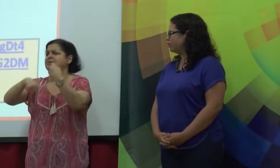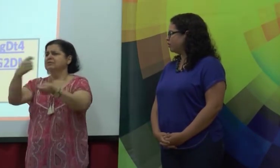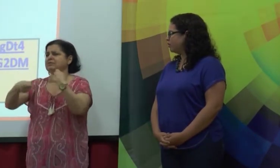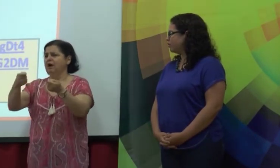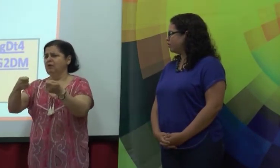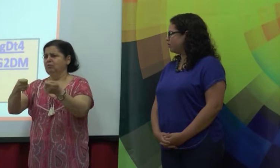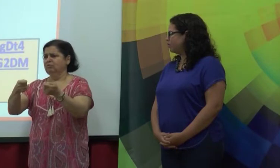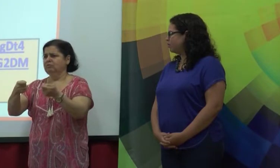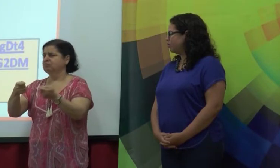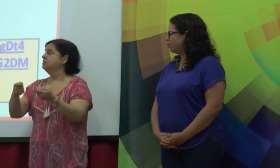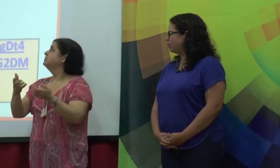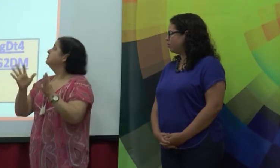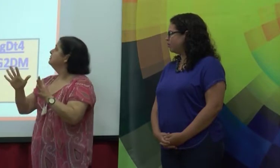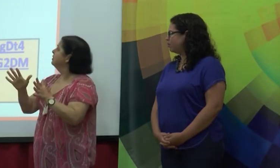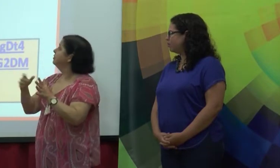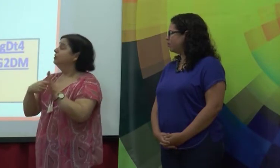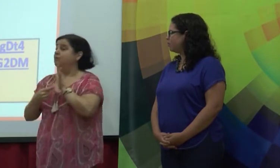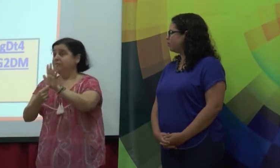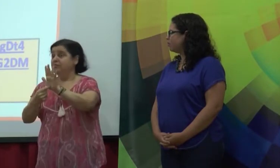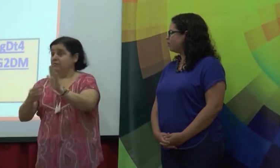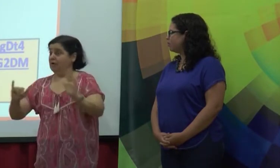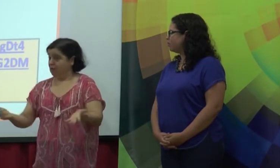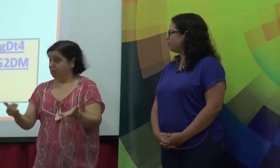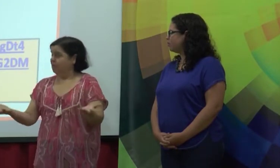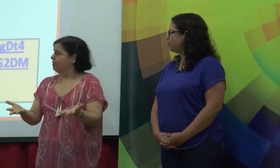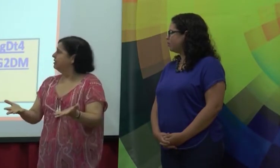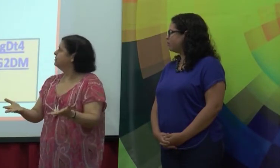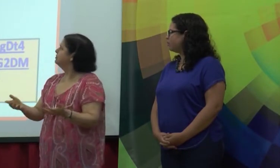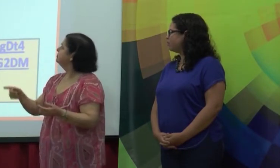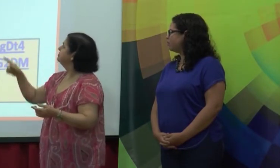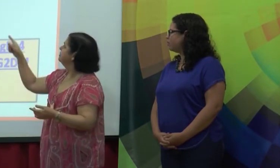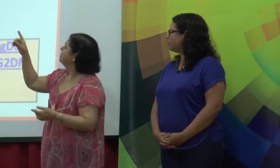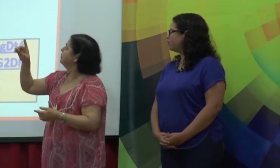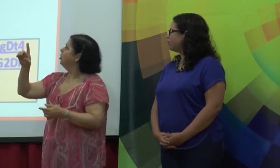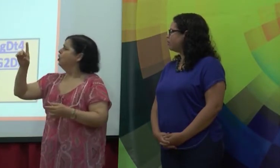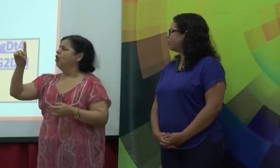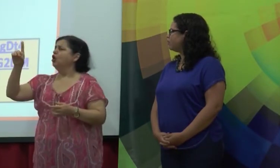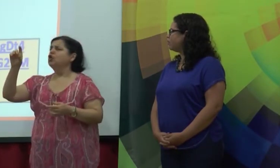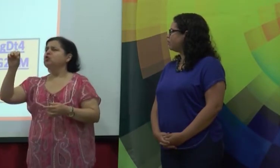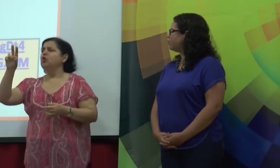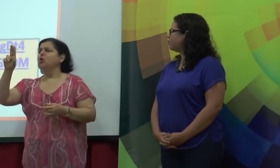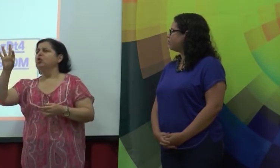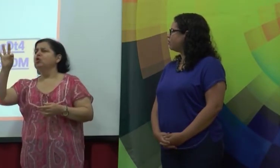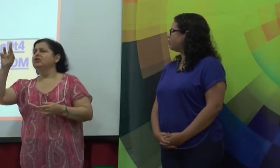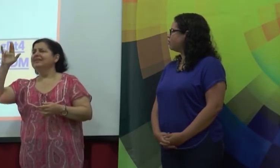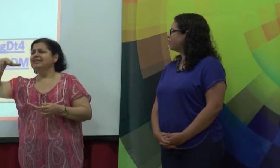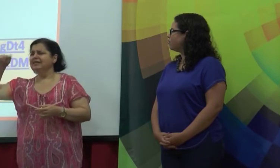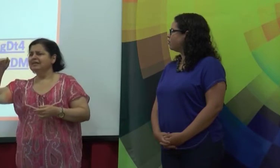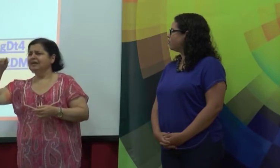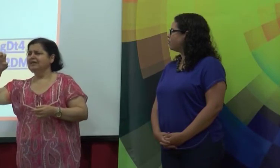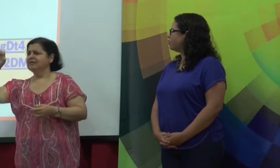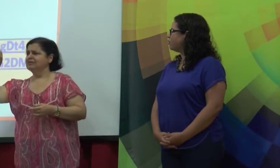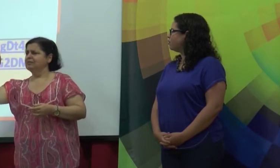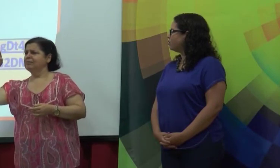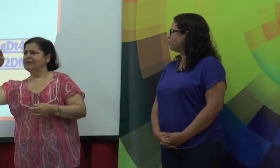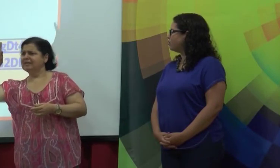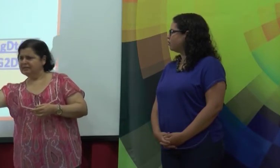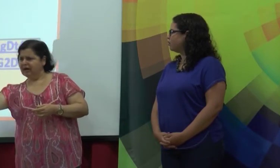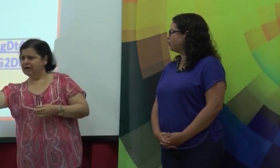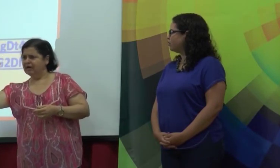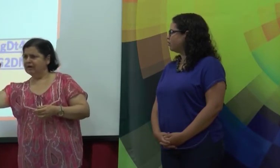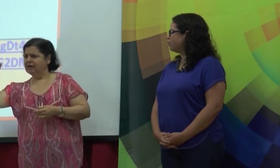aqui serão usados durante a palestra. Por isso que eu achei melhor apresentar esses sinais para vocês.